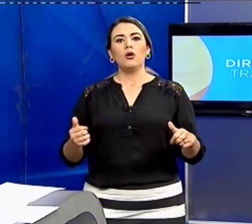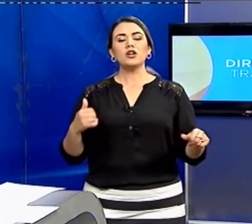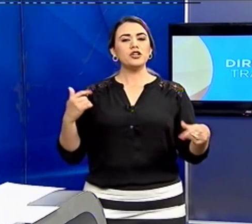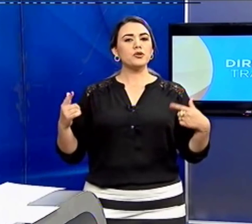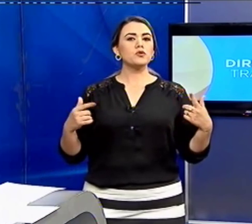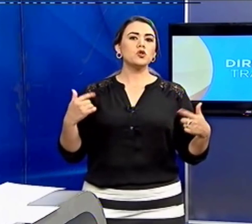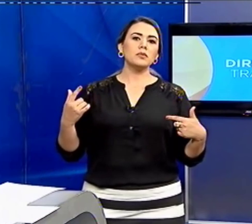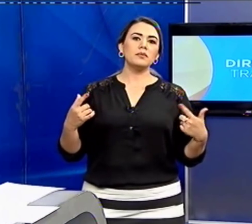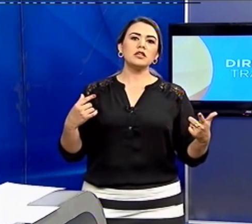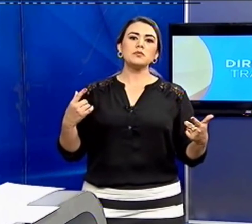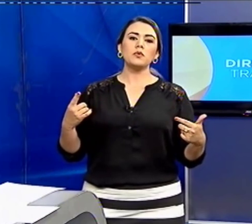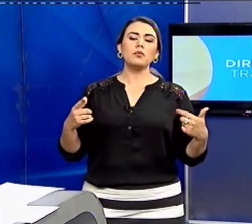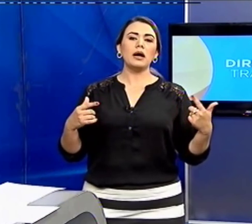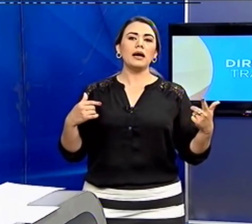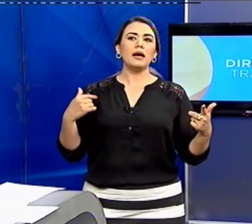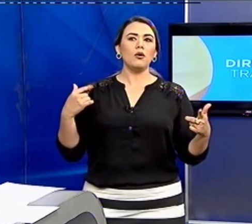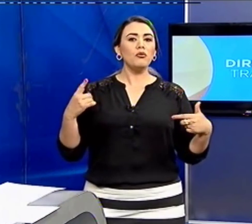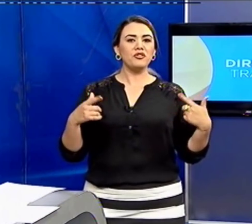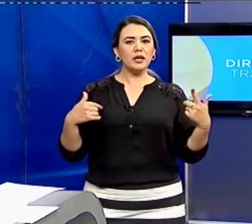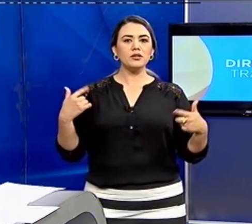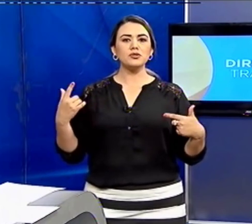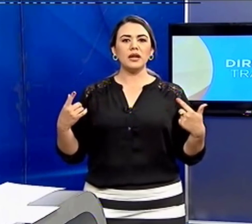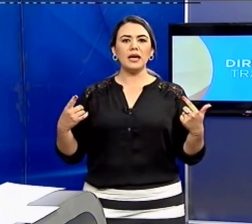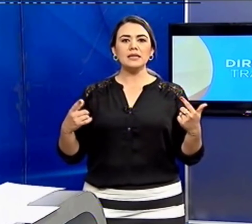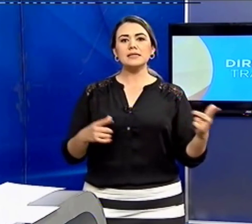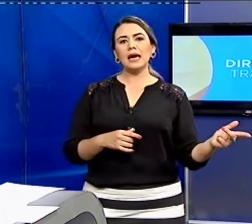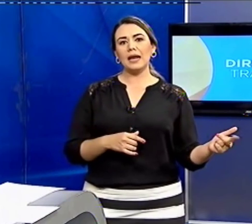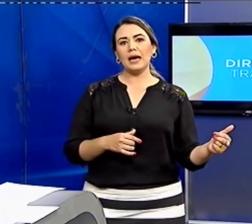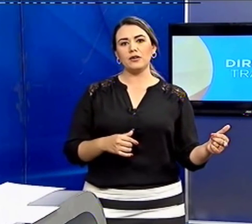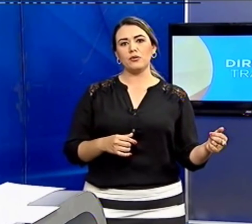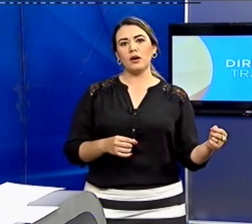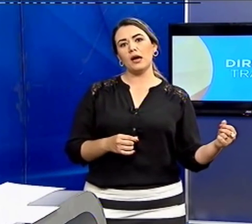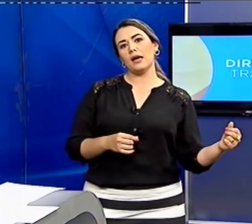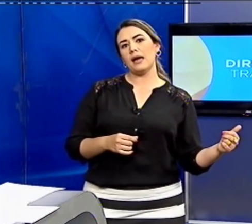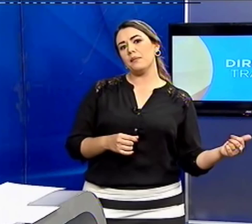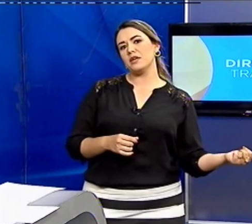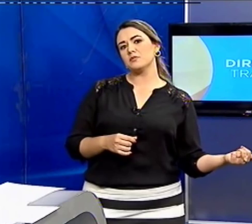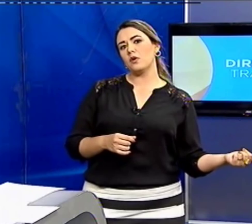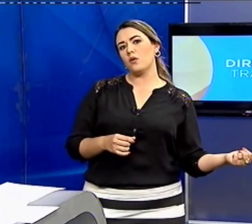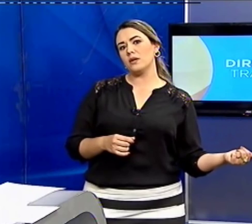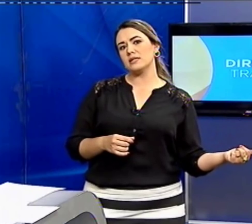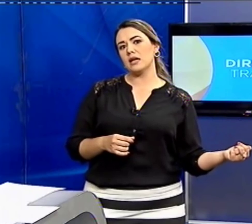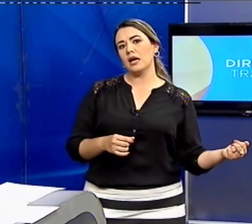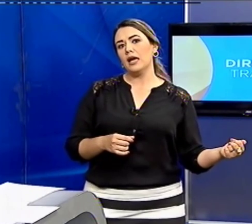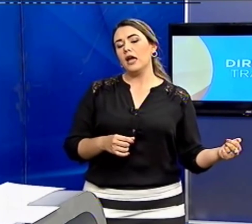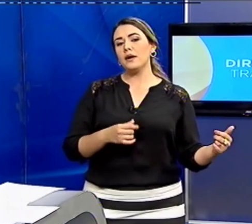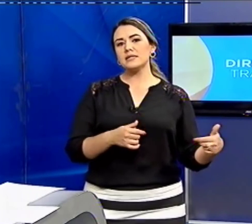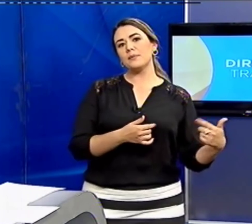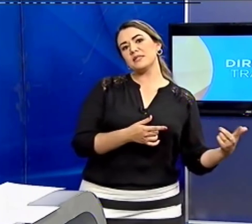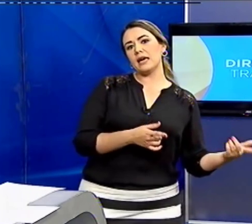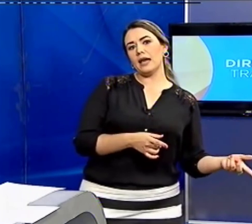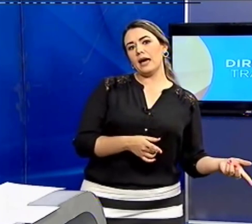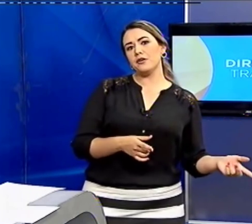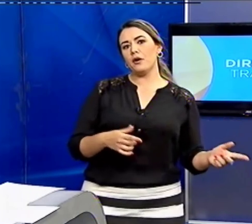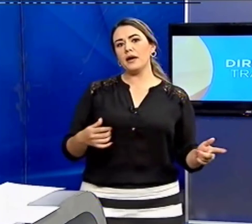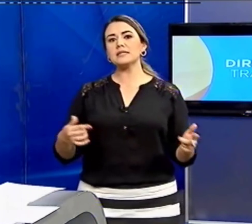A gente costuma mesmo ouvir isso, né? Salário é a mesma coisa. Eu recebo salário ou eu